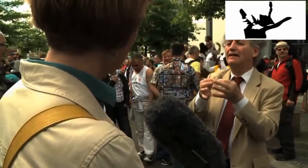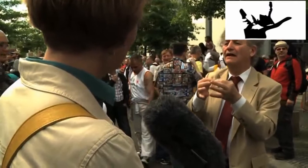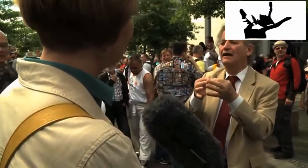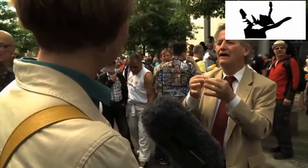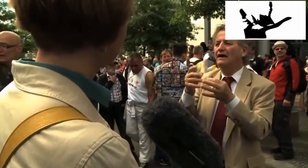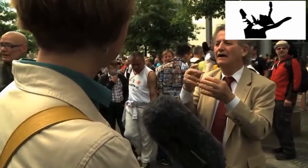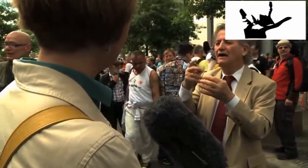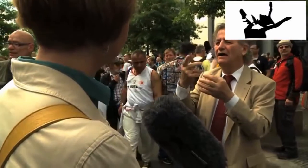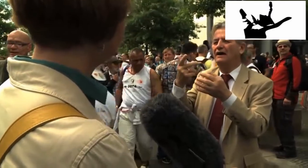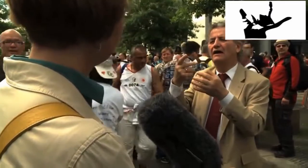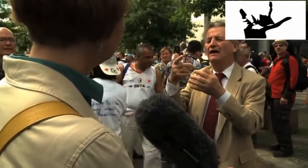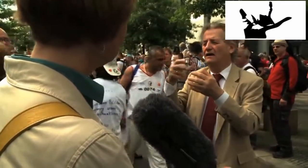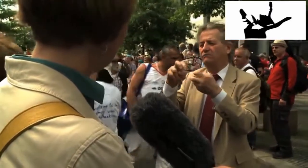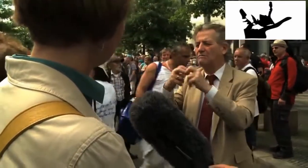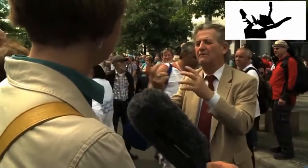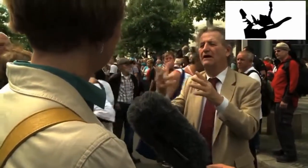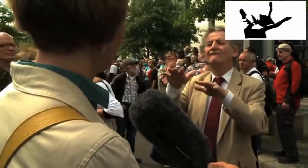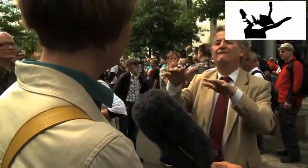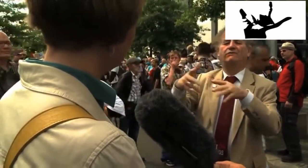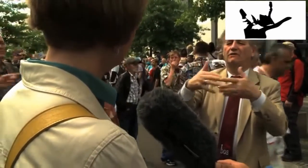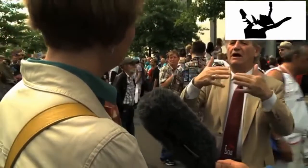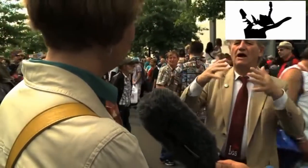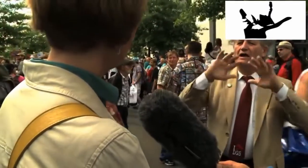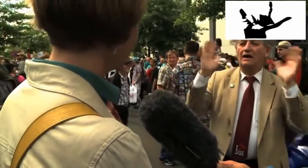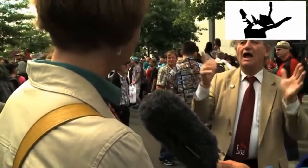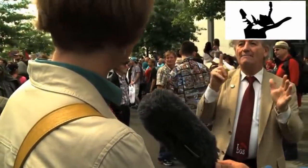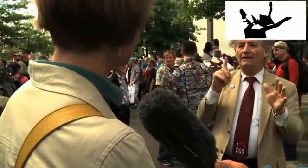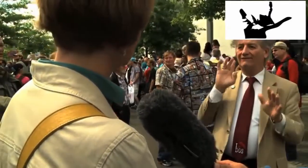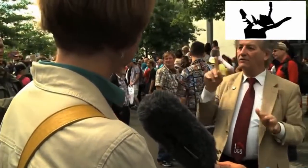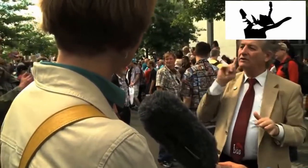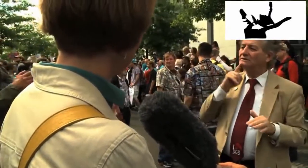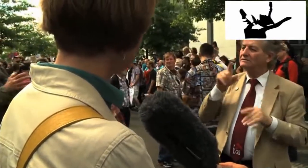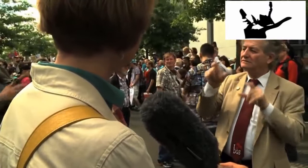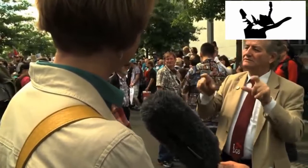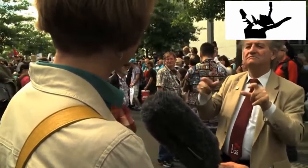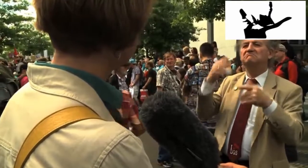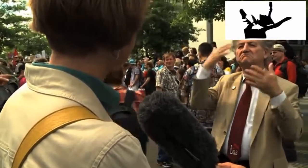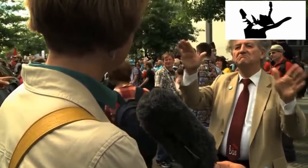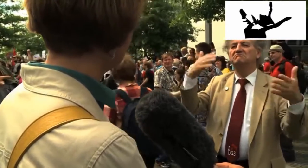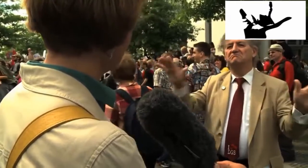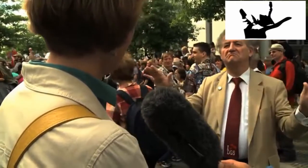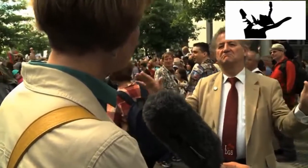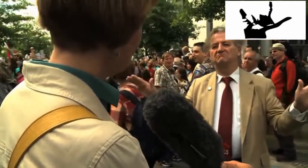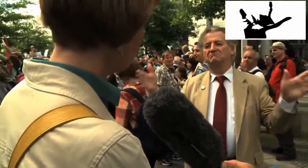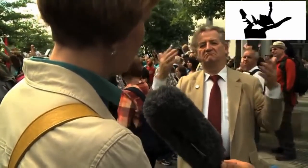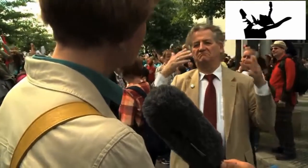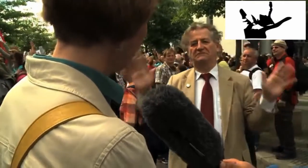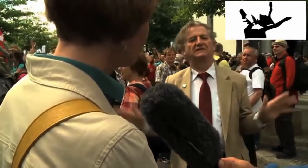auch haben in Bezug auf den öffentlichen Nahverkehr oder auf viele unterschiedliche Bereiche. Und auch gehörlose Menschen